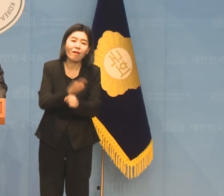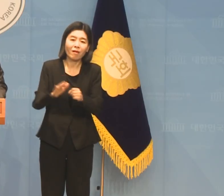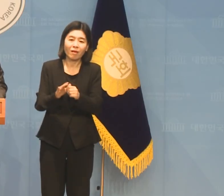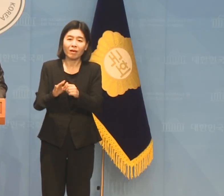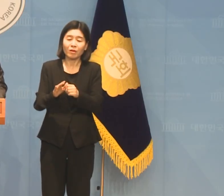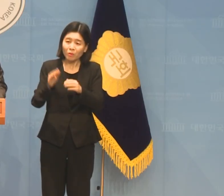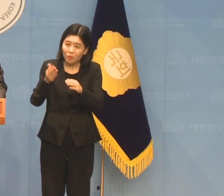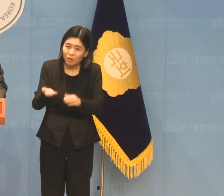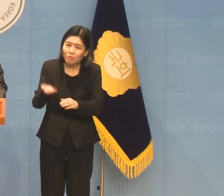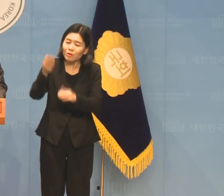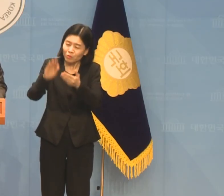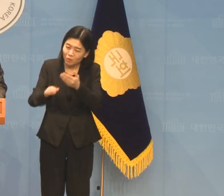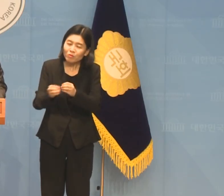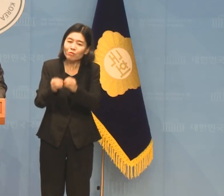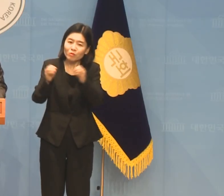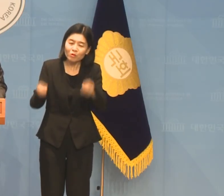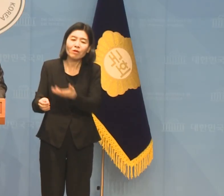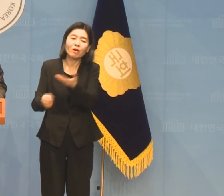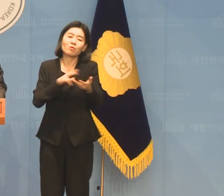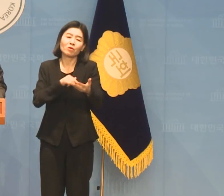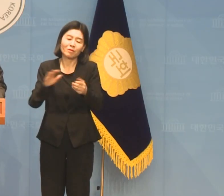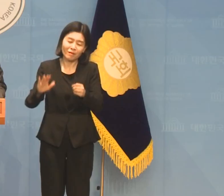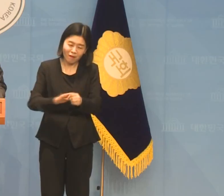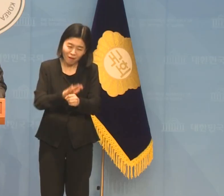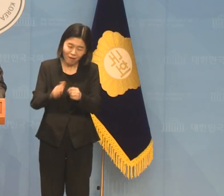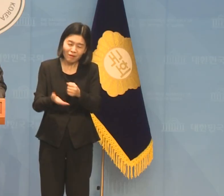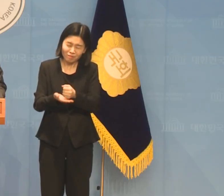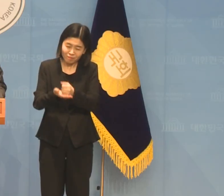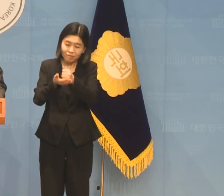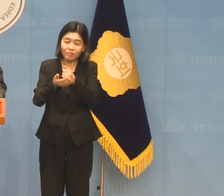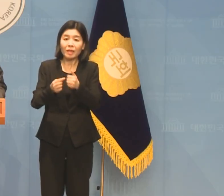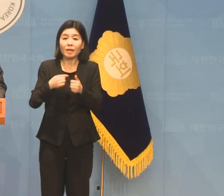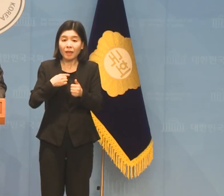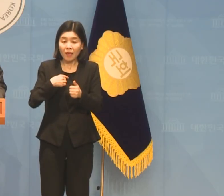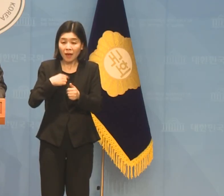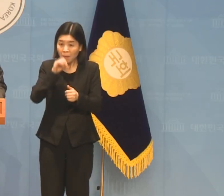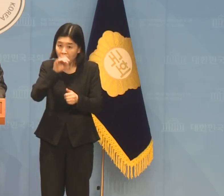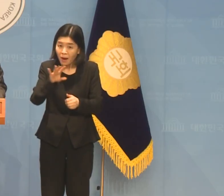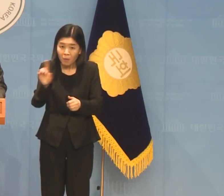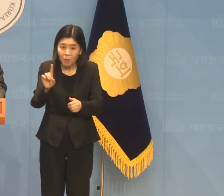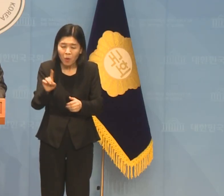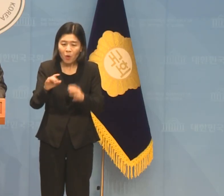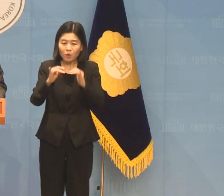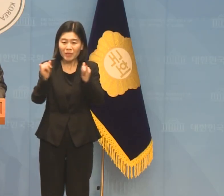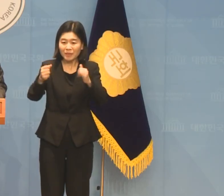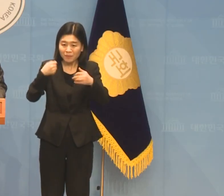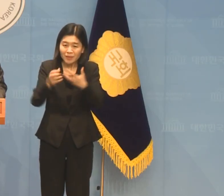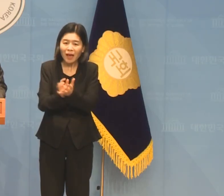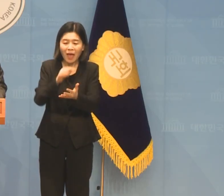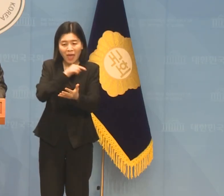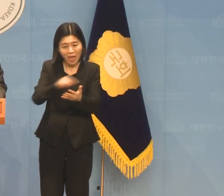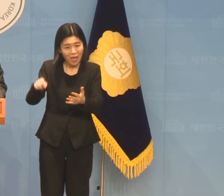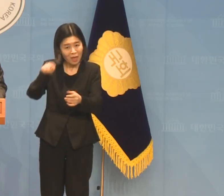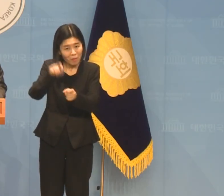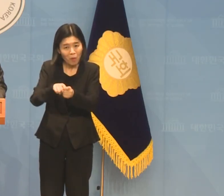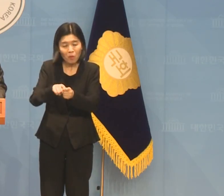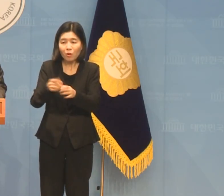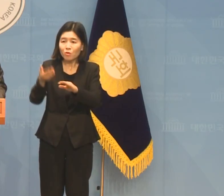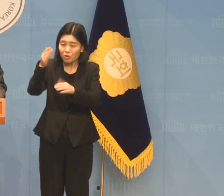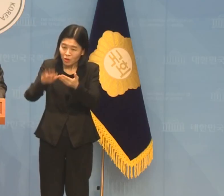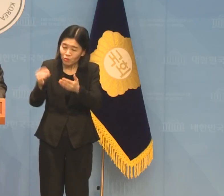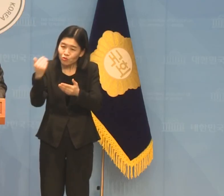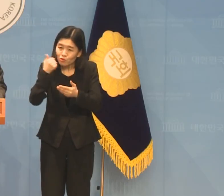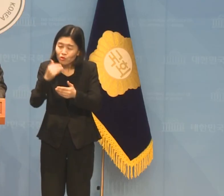동료 의원님들을 존경하고 사랑합니다. 저의 언행은 결코 국민의힘을 해하려거나 선배 동료